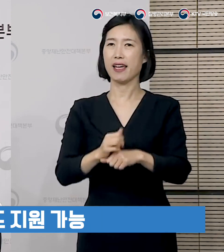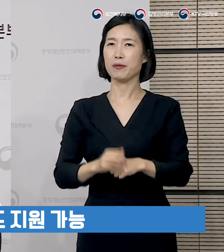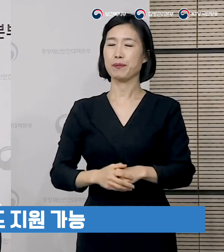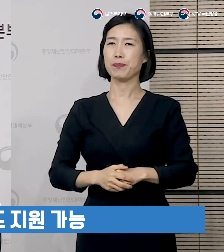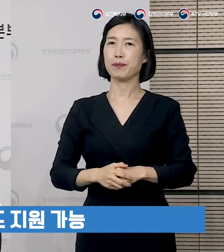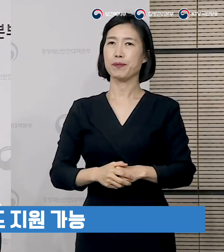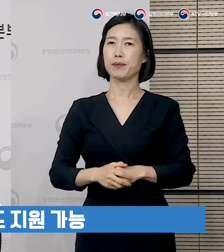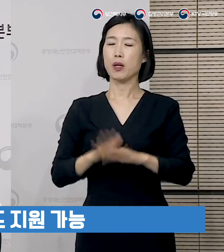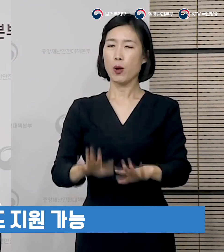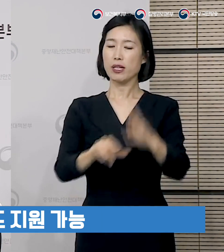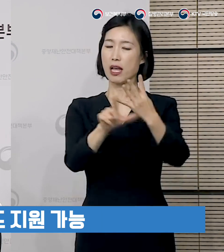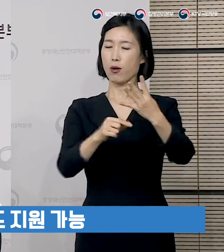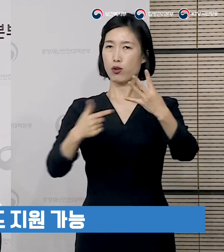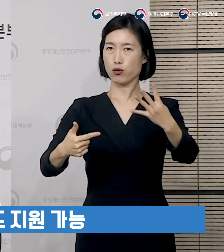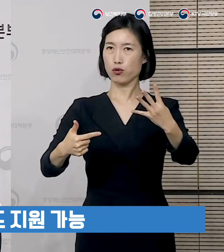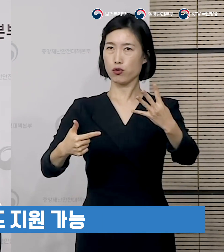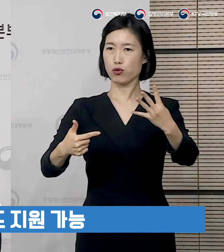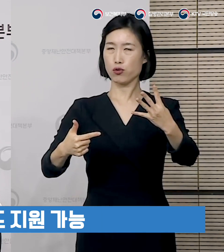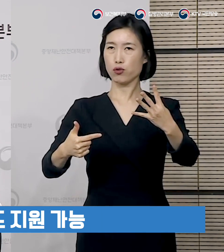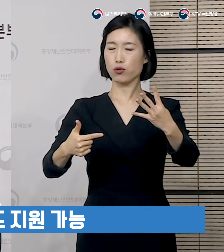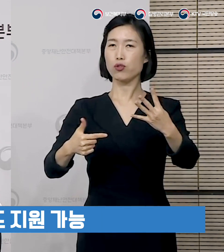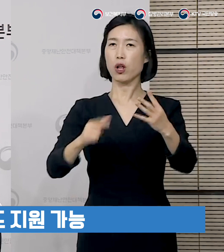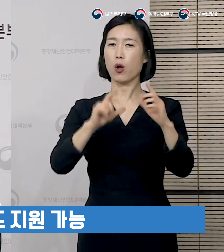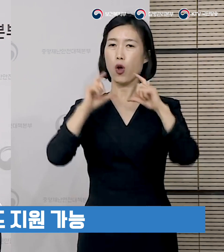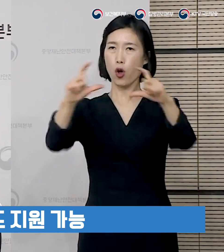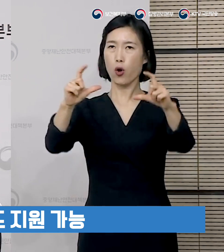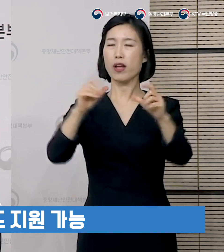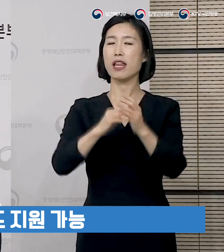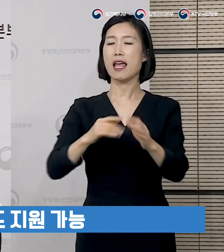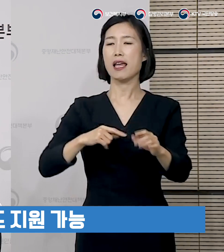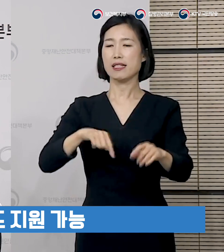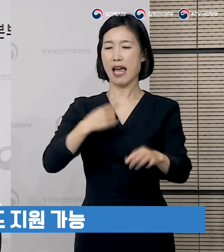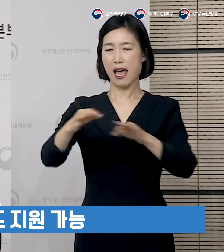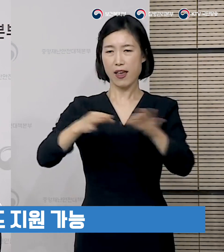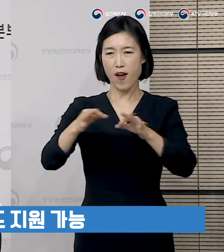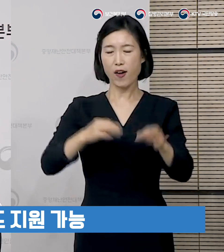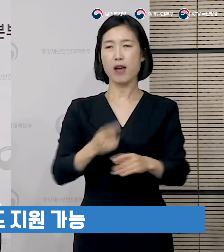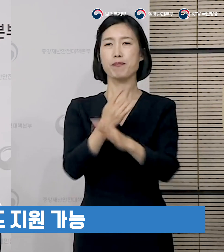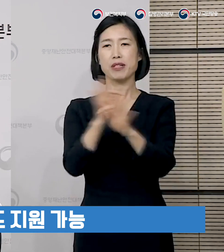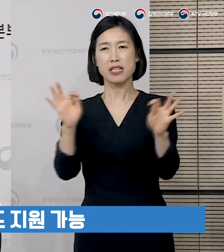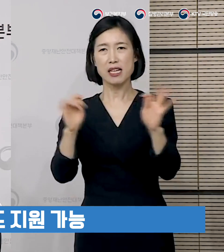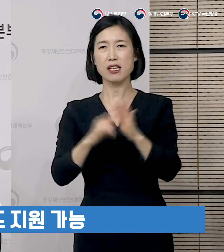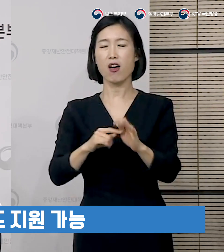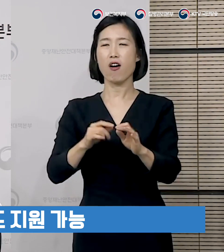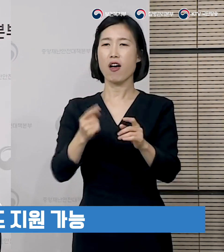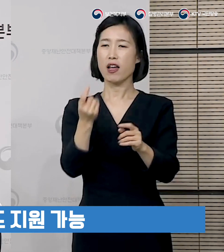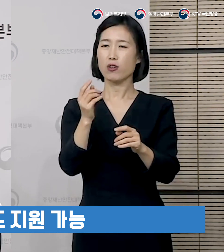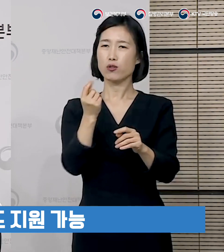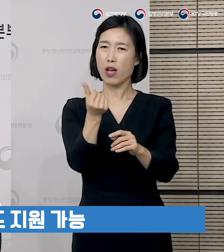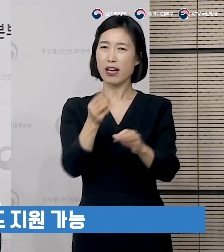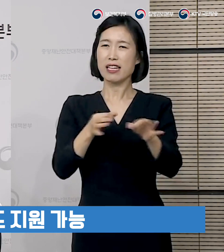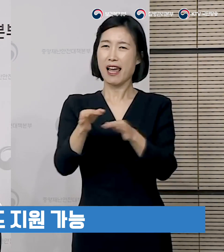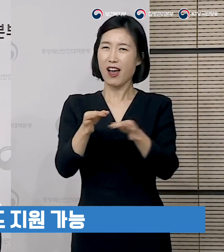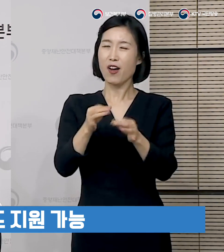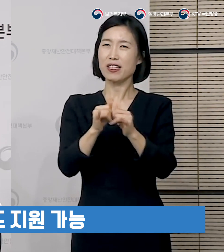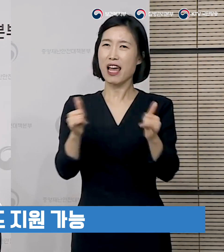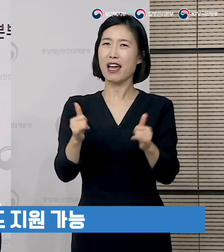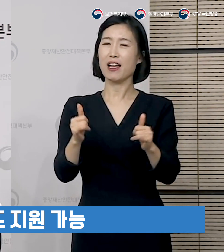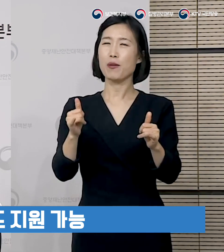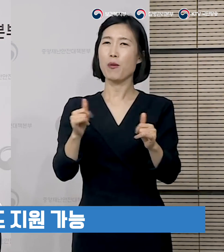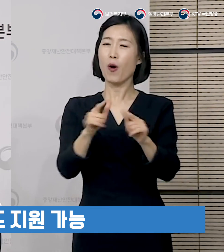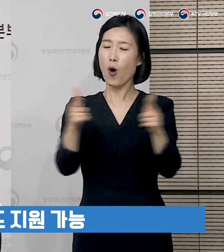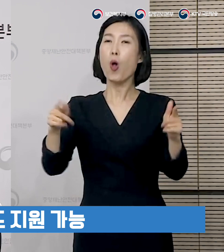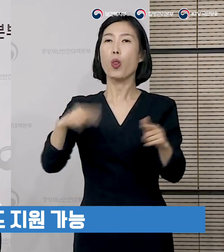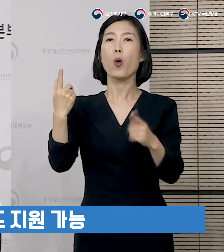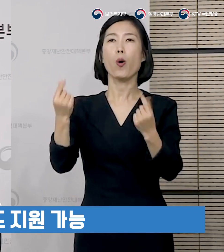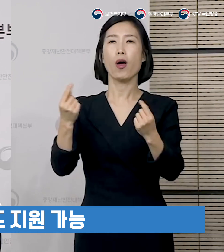이번에 그 4월 6일 날 고시가 개정된 그 자영업자, 프리랜서, 소상공인 특수 고용